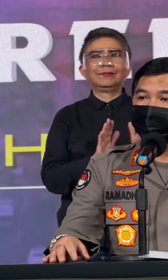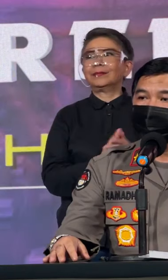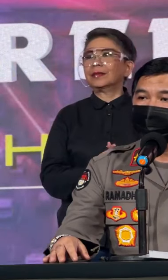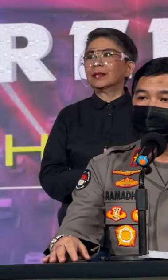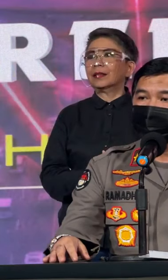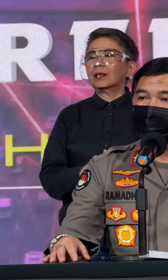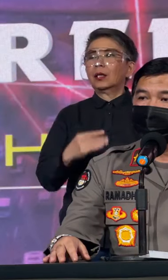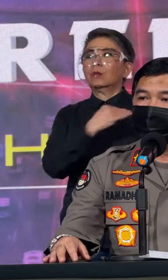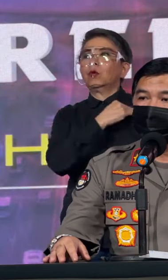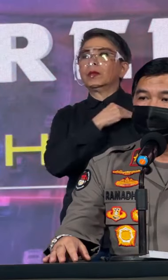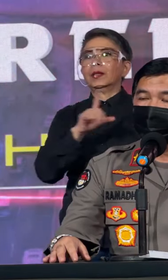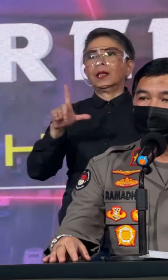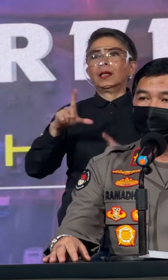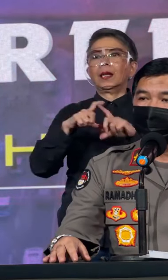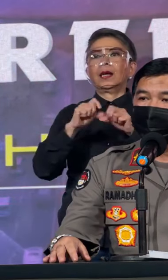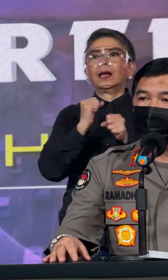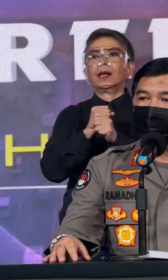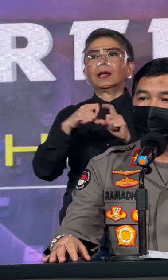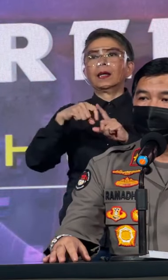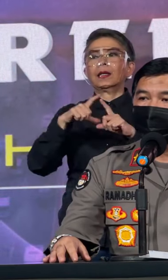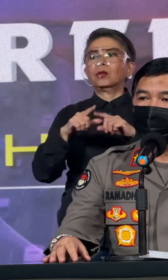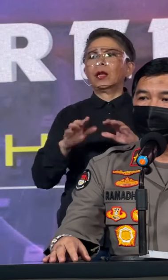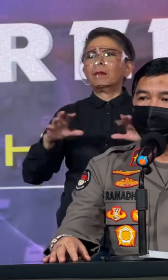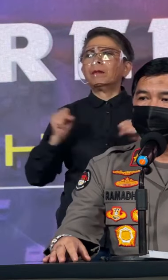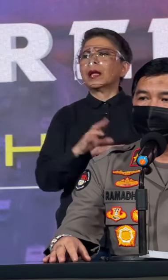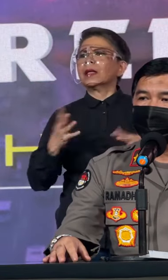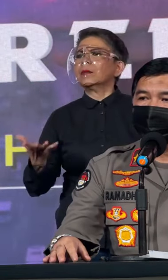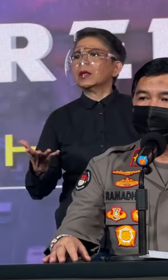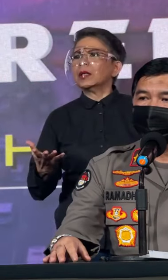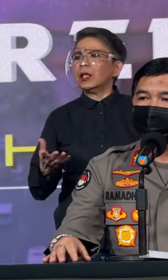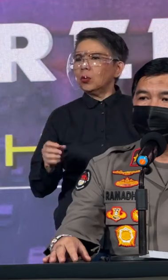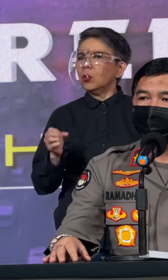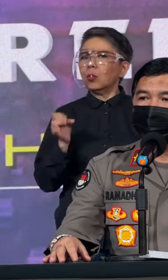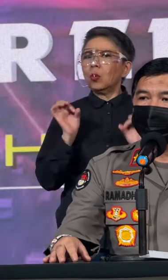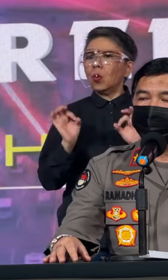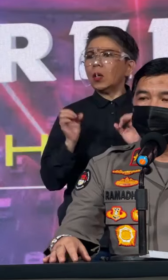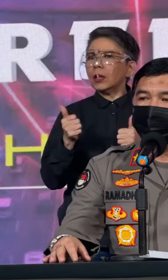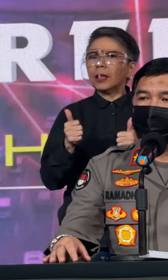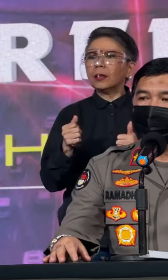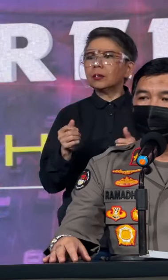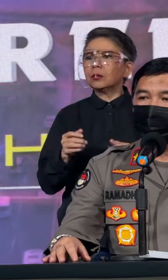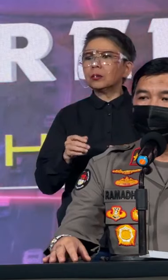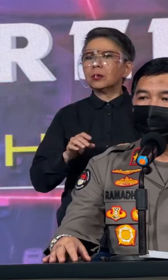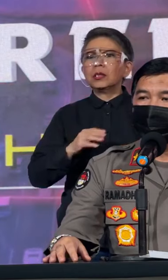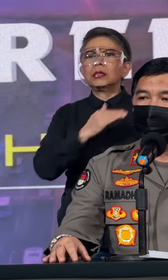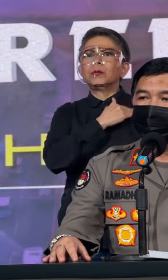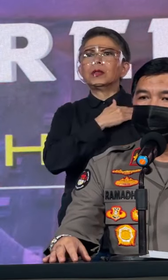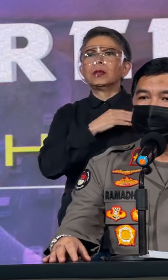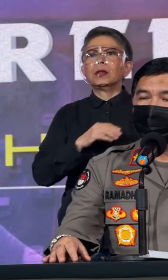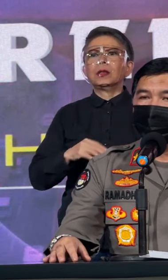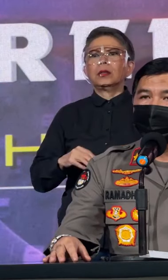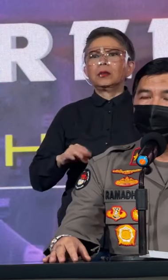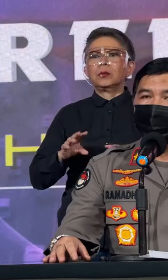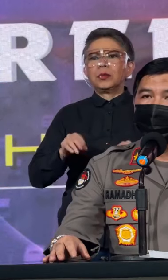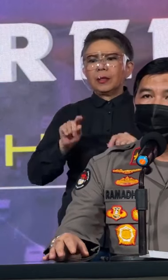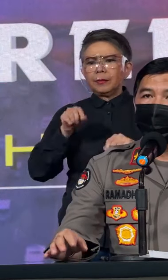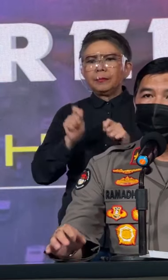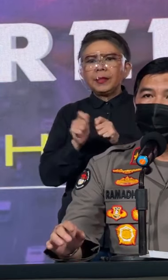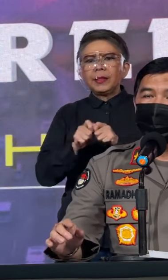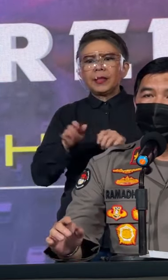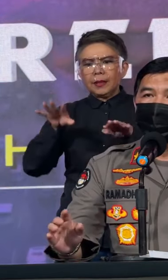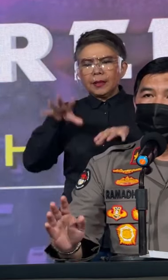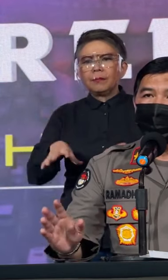Pak, yang soal Bupati Langkat tadi Pak, itu yang soal kerangkeng. Sebenarnya itu diperbolehkan nggak sih Pak, sebagai pejabat negara itu membuat tempat